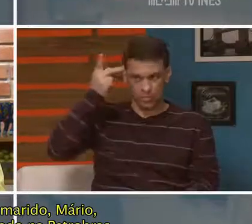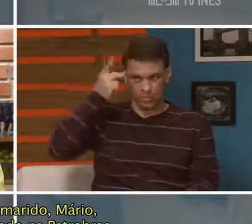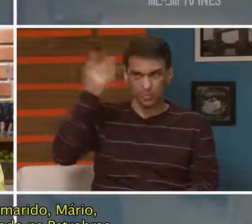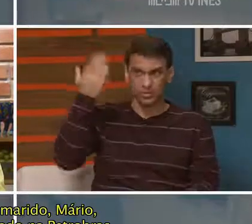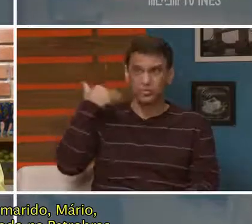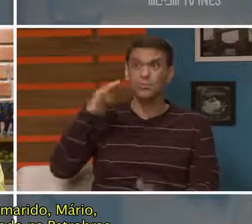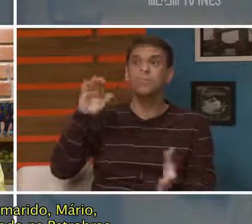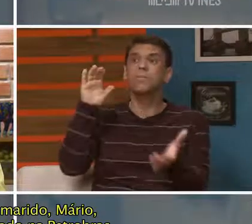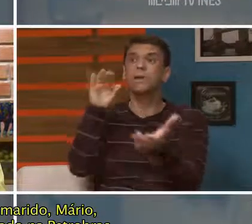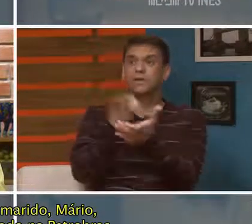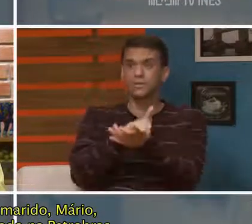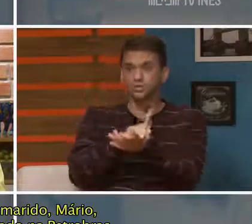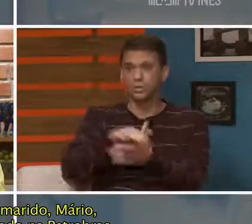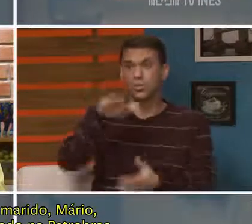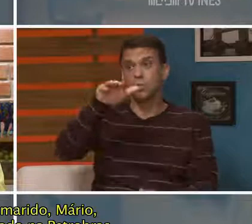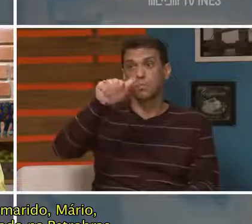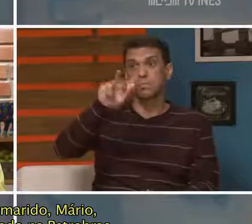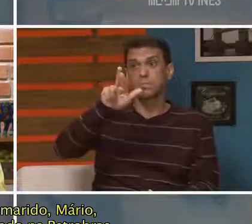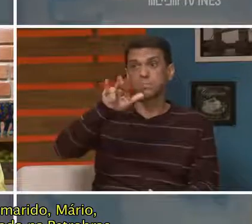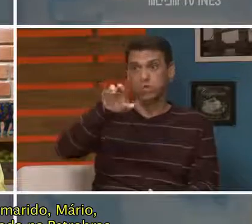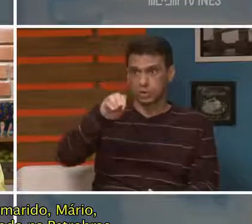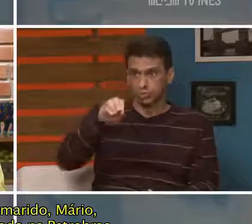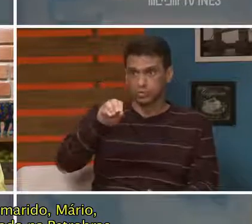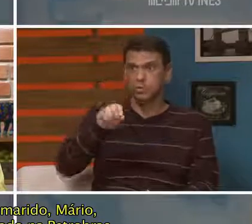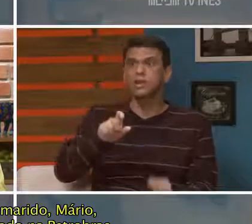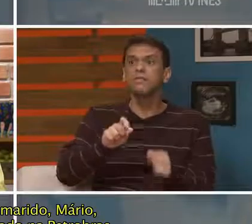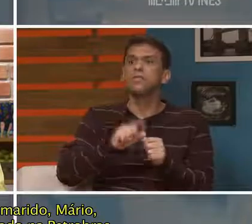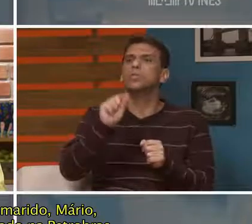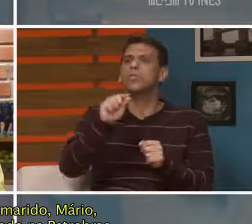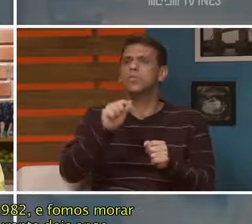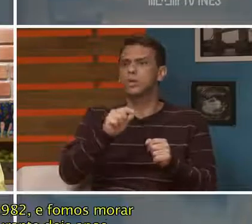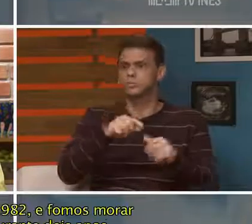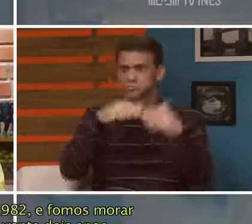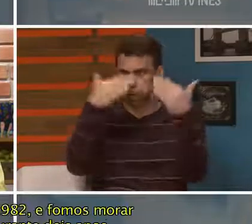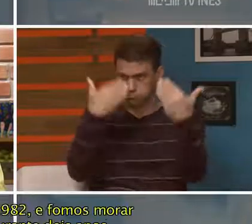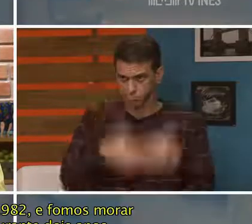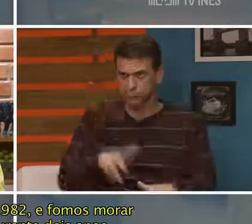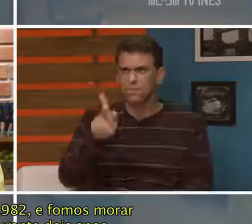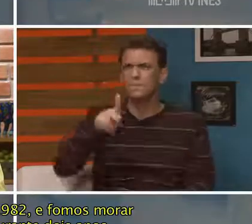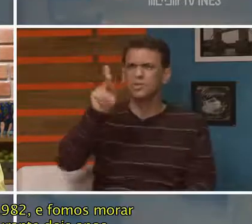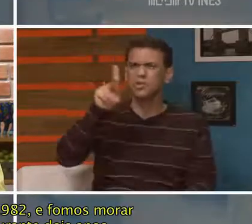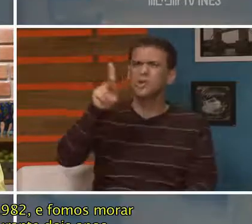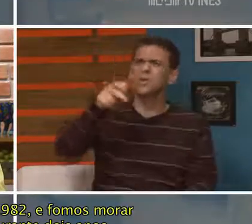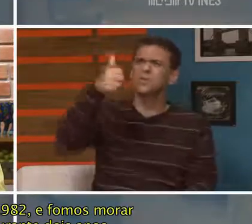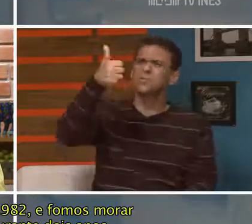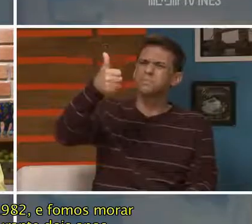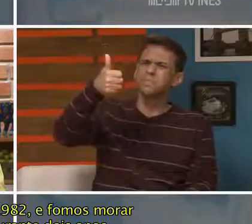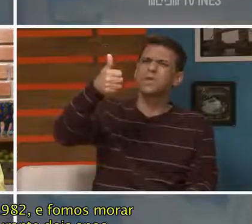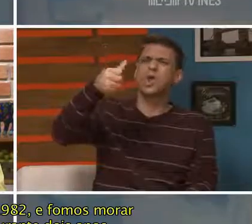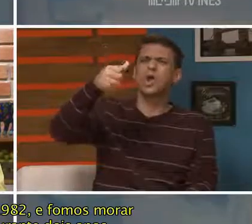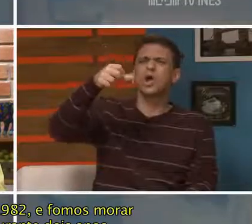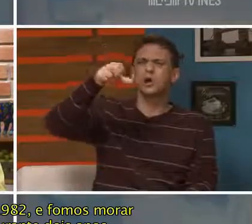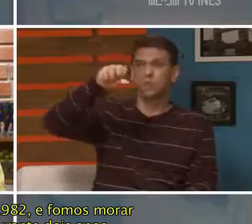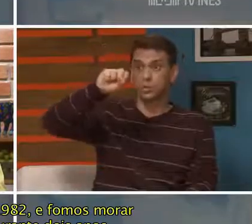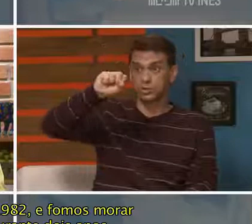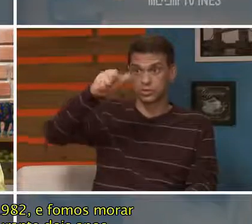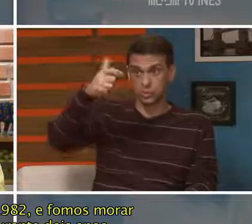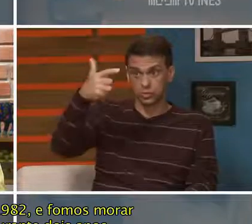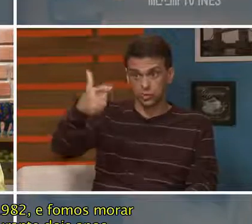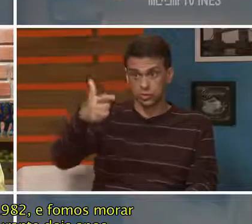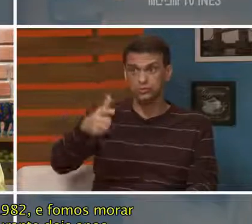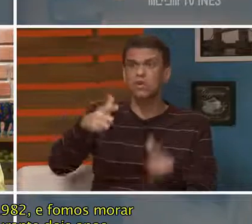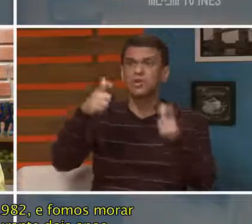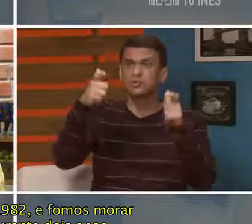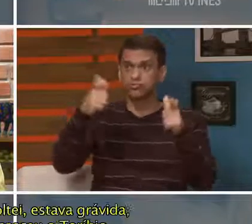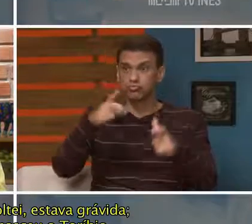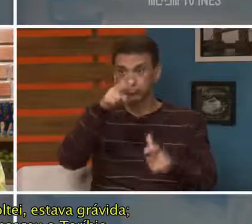meu marido, Mário, ele foi concursado na Petrobras lá no ano 1982 e fomos morar na Bahia